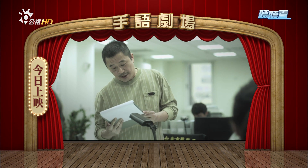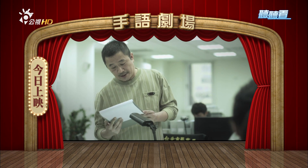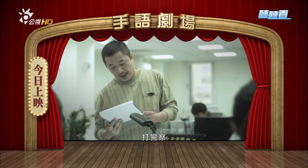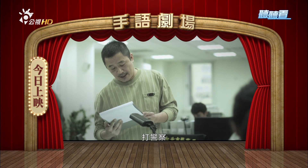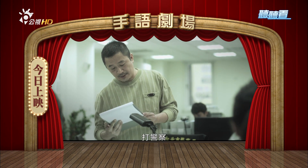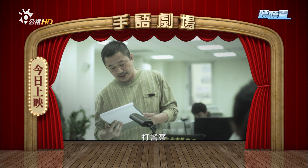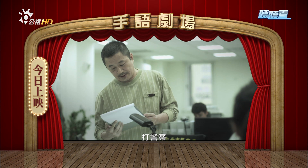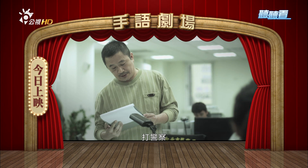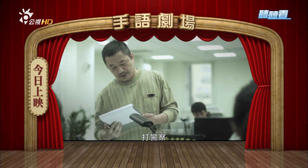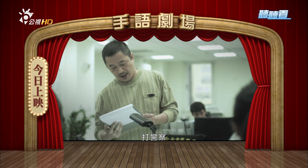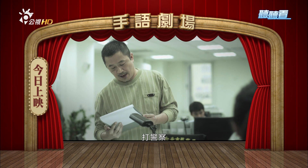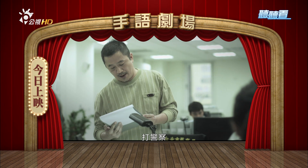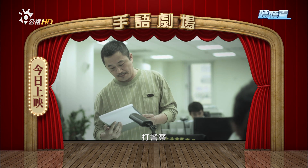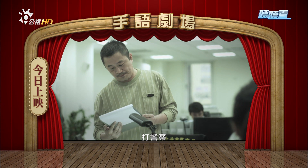打警察。